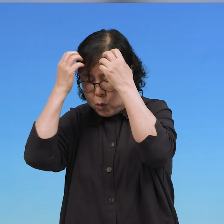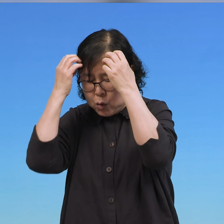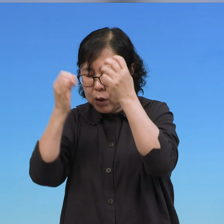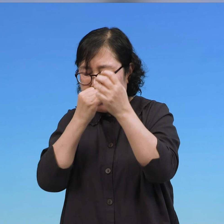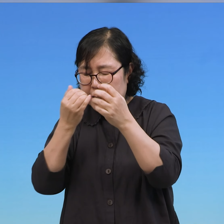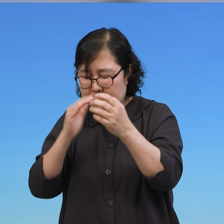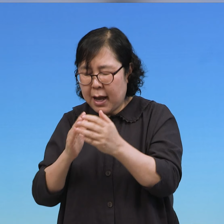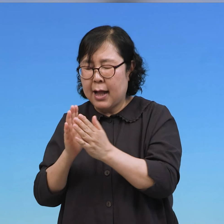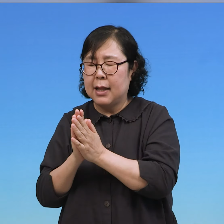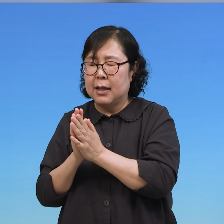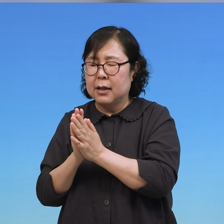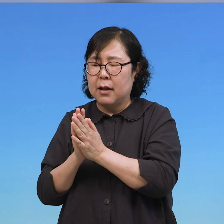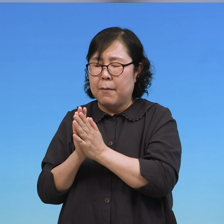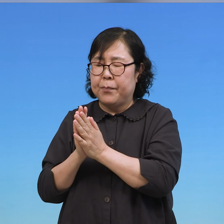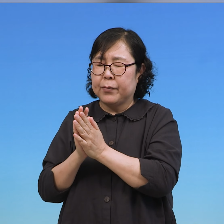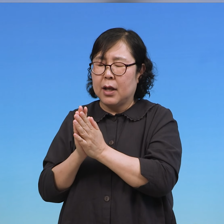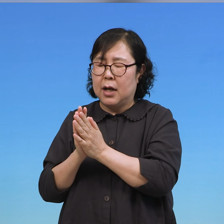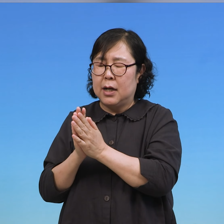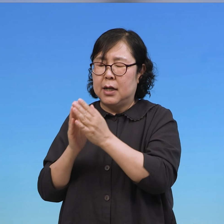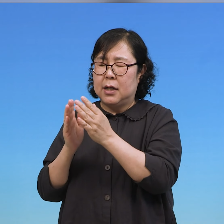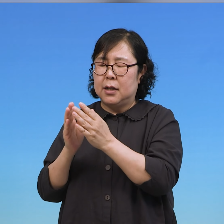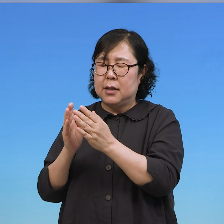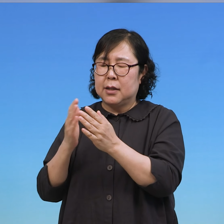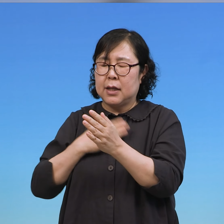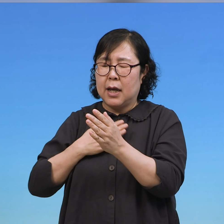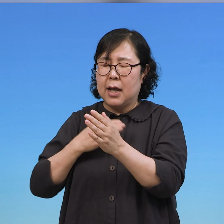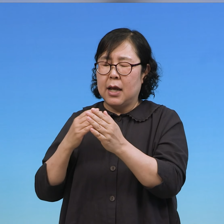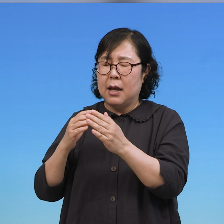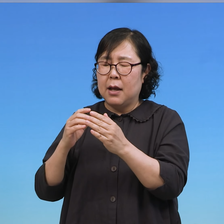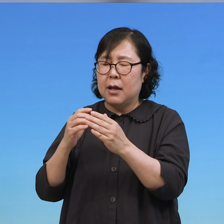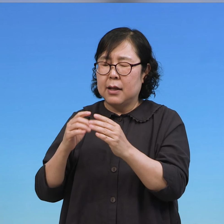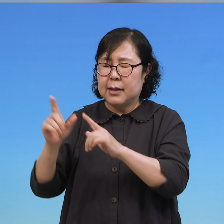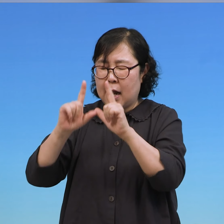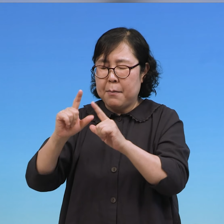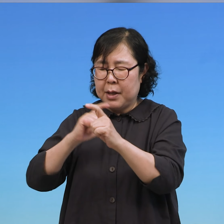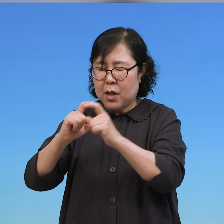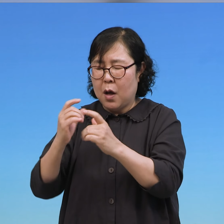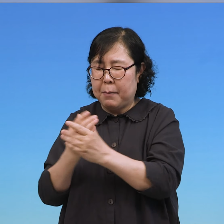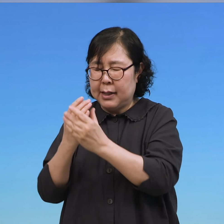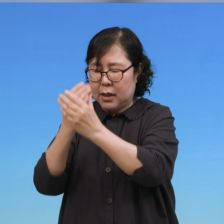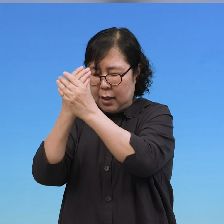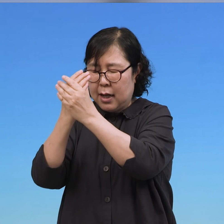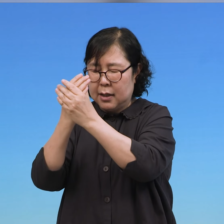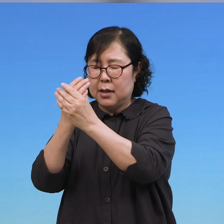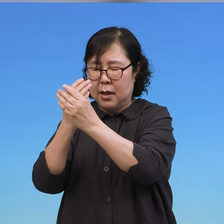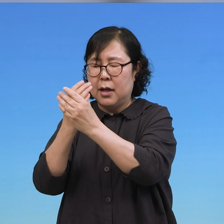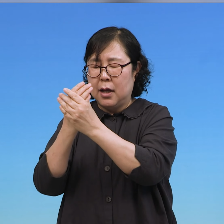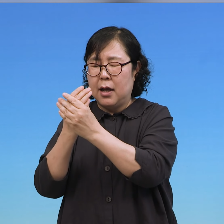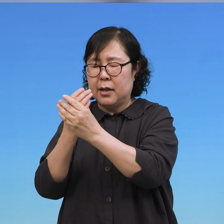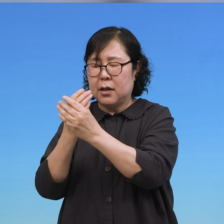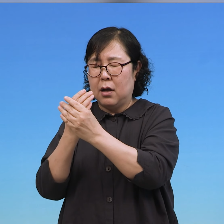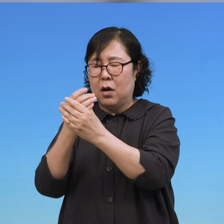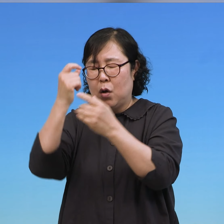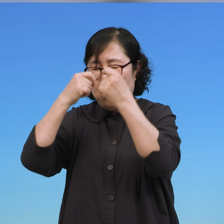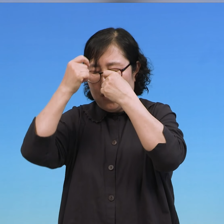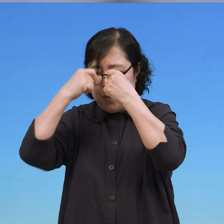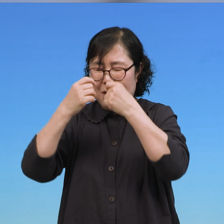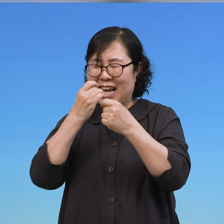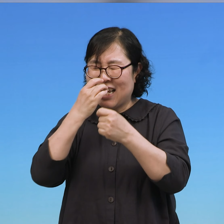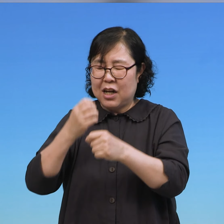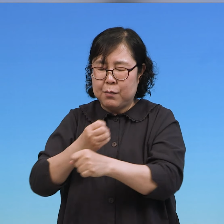것처럼 그렇게 대가 지불로 시작하는 4절부터 6절까지 말씀이지만 우리는 확신합니다. 울며